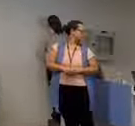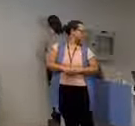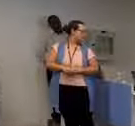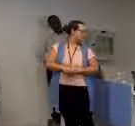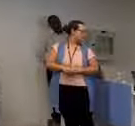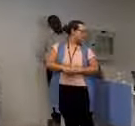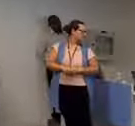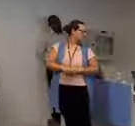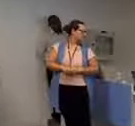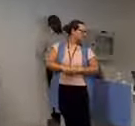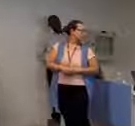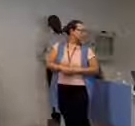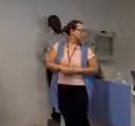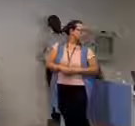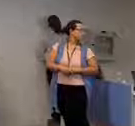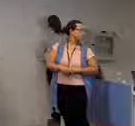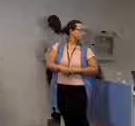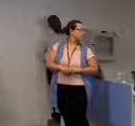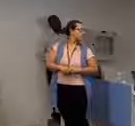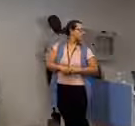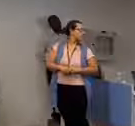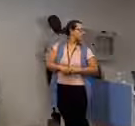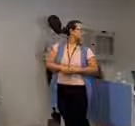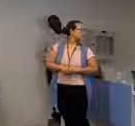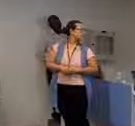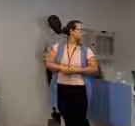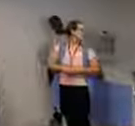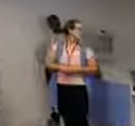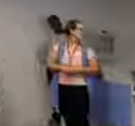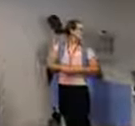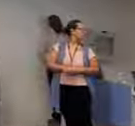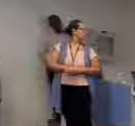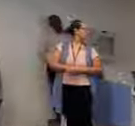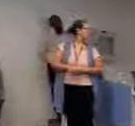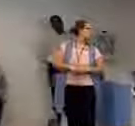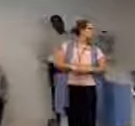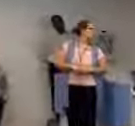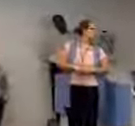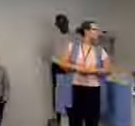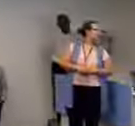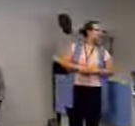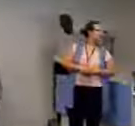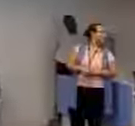vou deixar rodando aqui um pouquinho, enquanto eu vou explicar aqui uma situação.